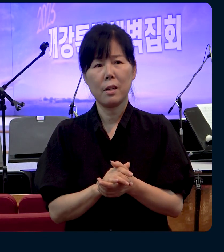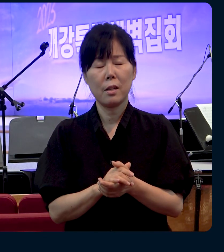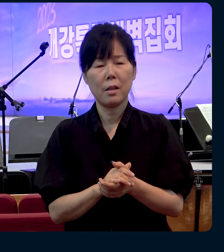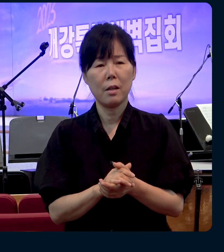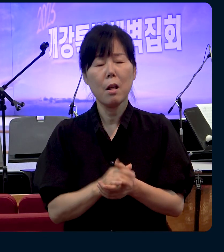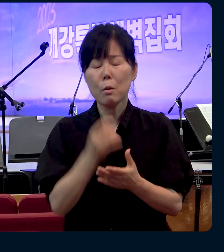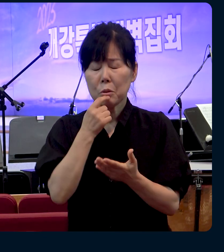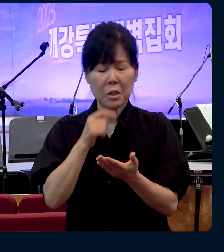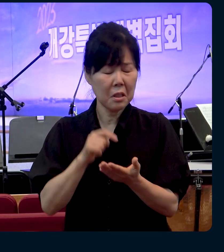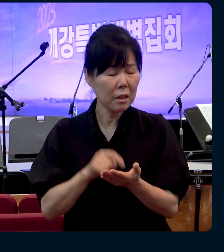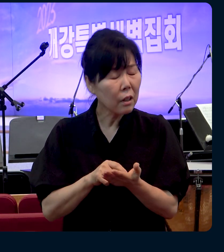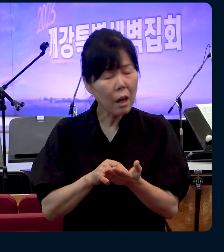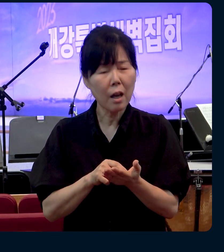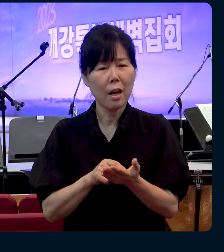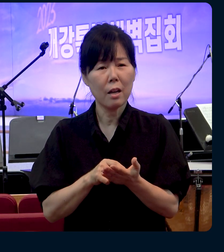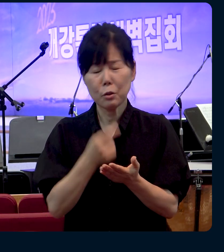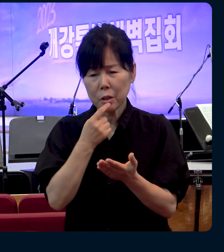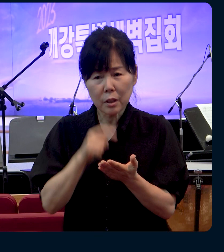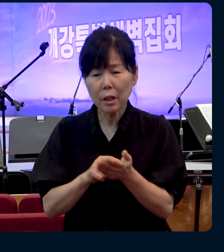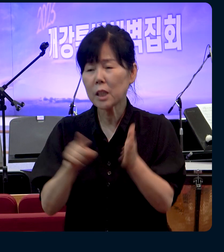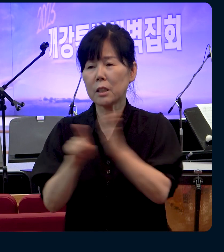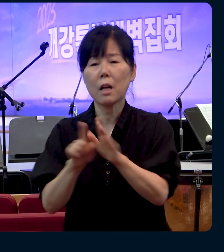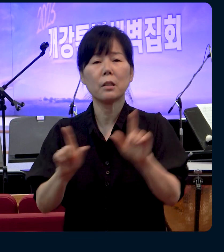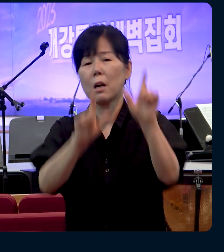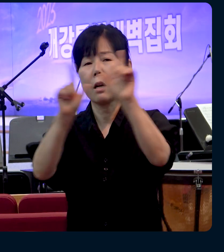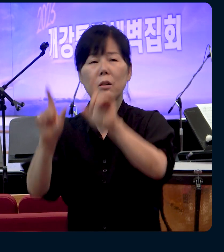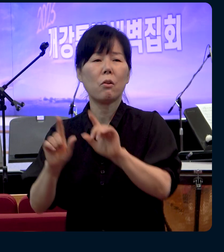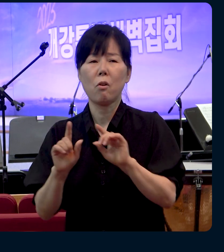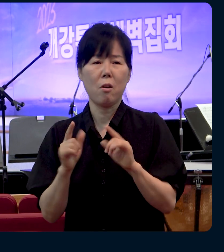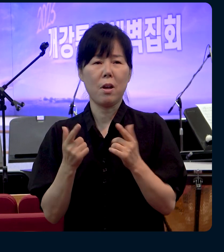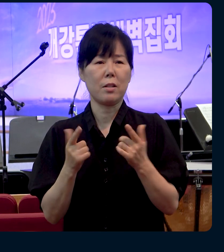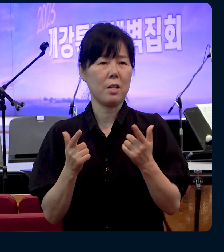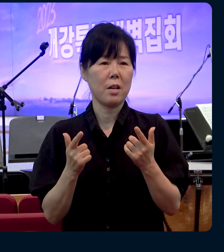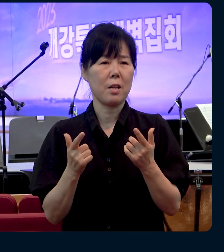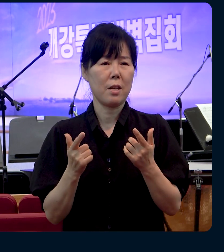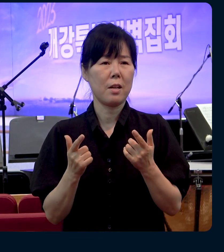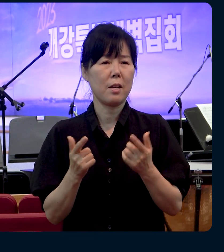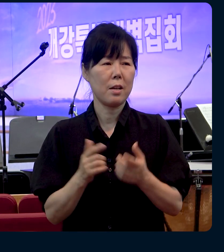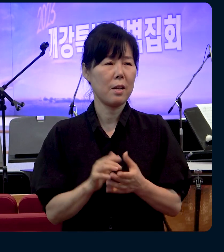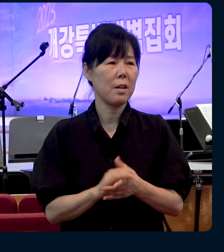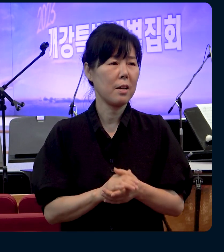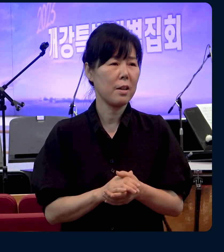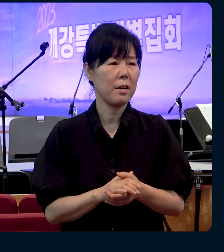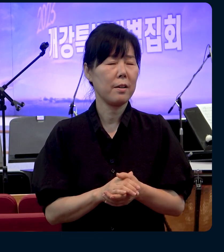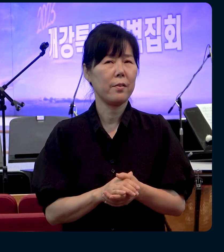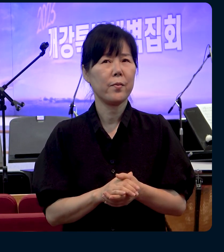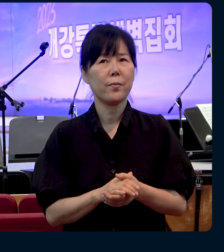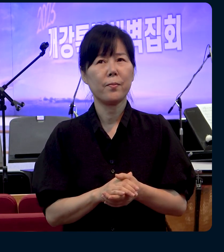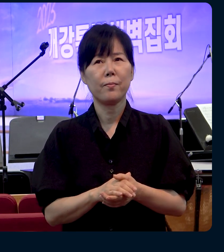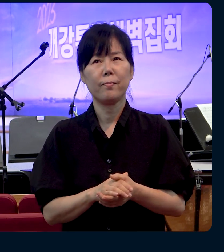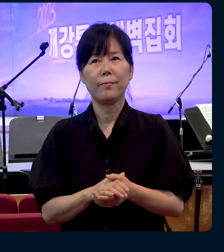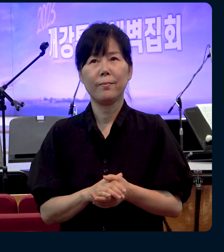그냥 어떤 것처럼 쉽게 생각하면서 그냥 그렇게 가는 거 아니에요.